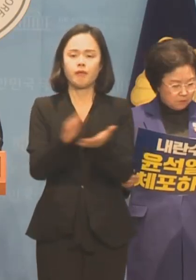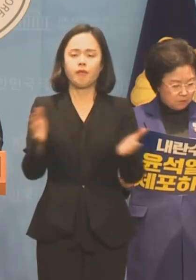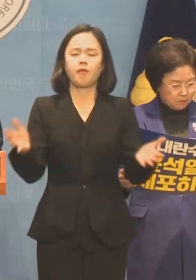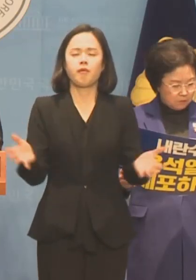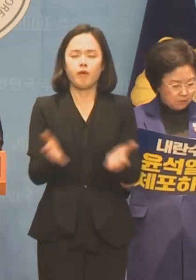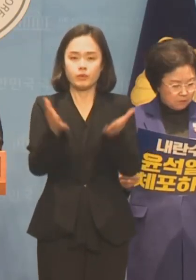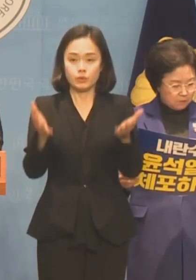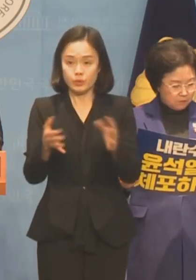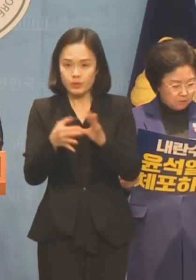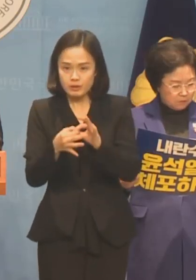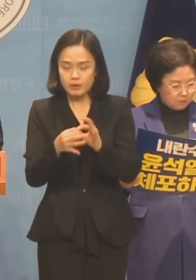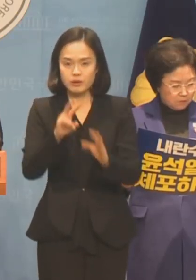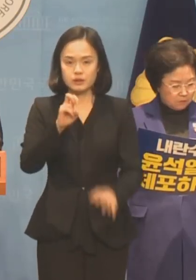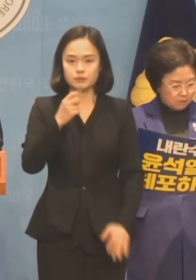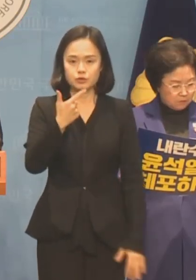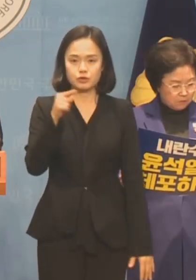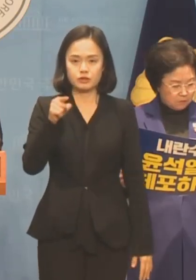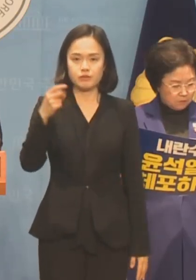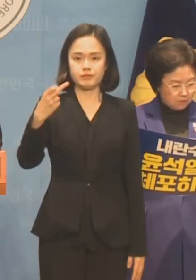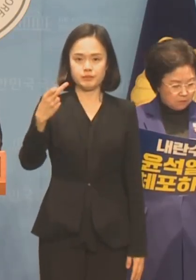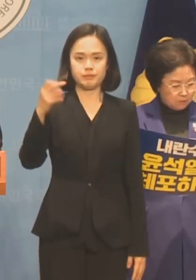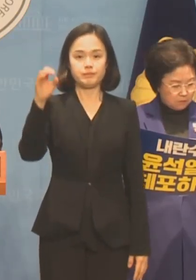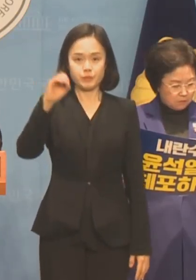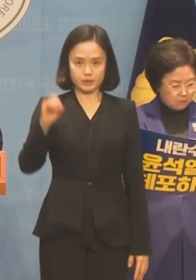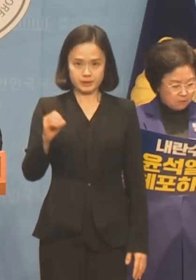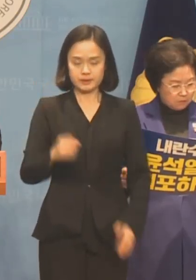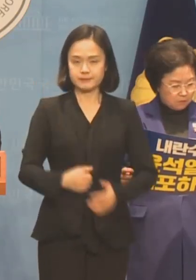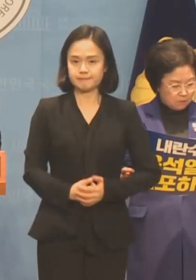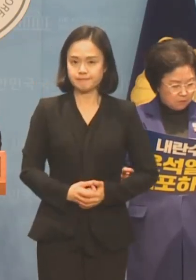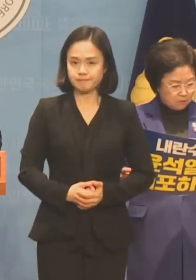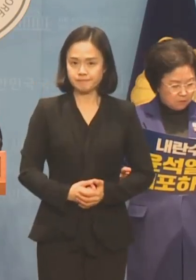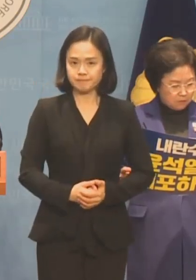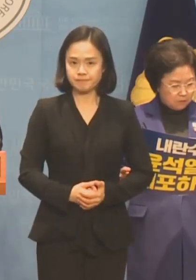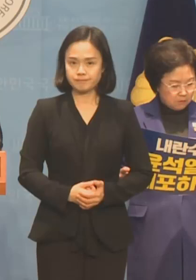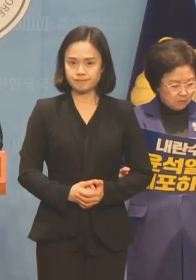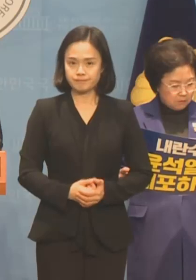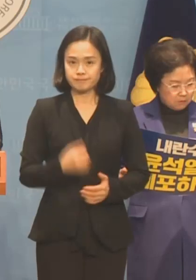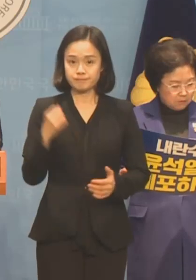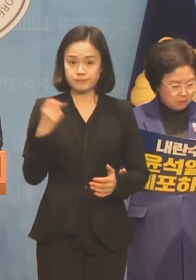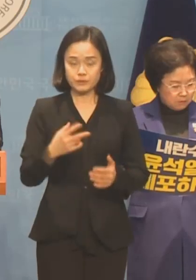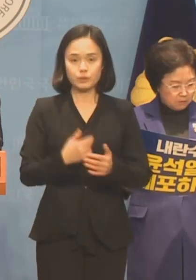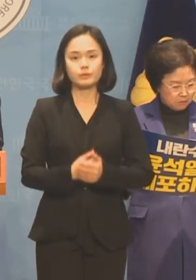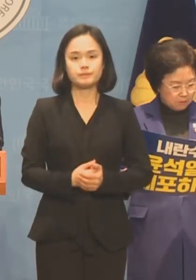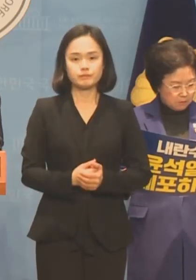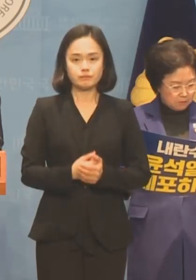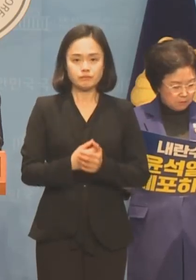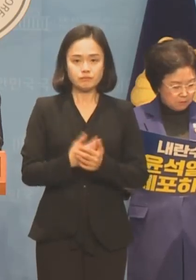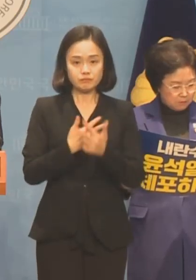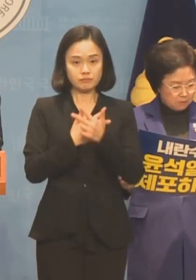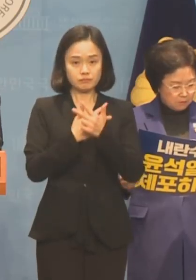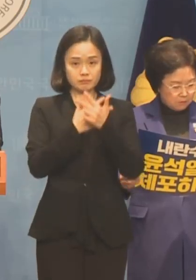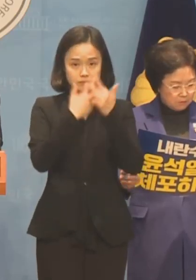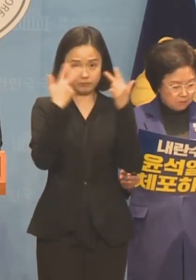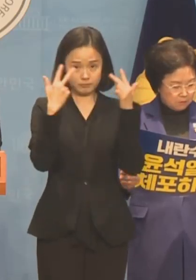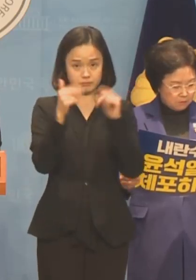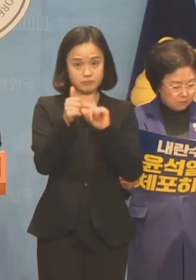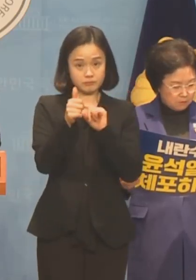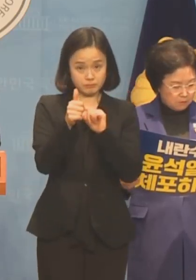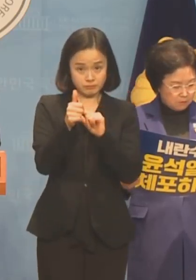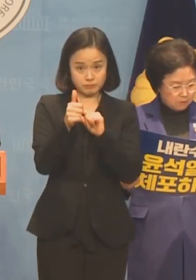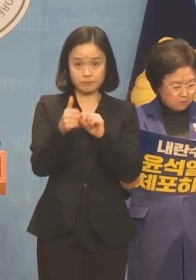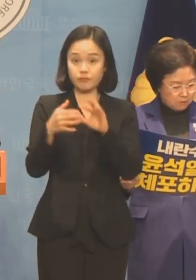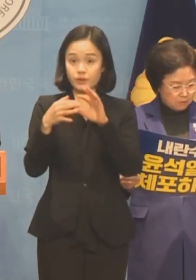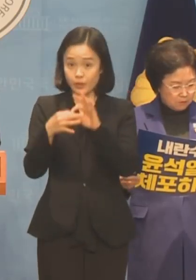해당합니다. 그리고 우리 민주당과 이재명 대표 관련된 허위 조작된 정보, 허위